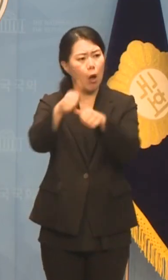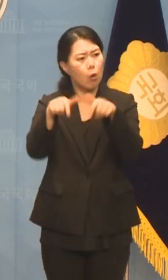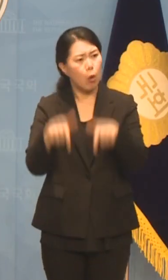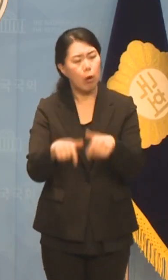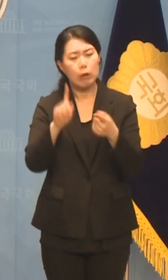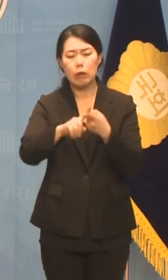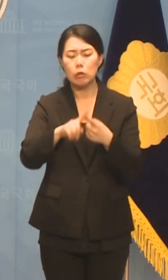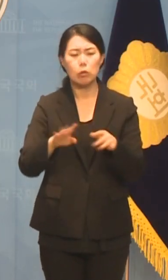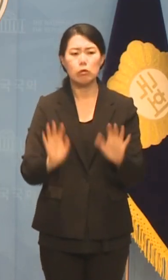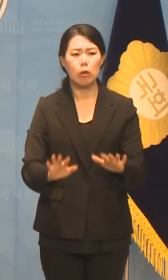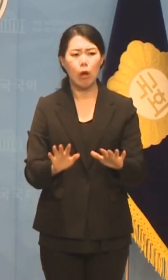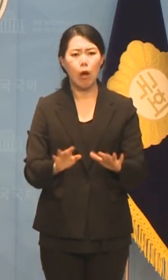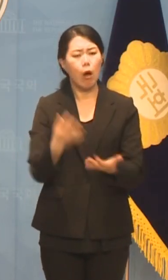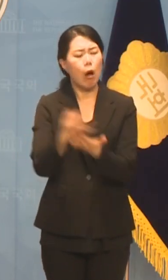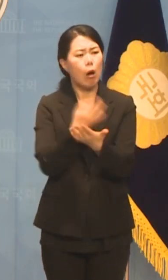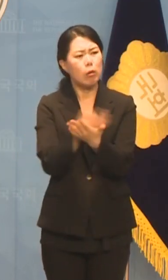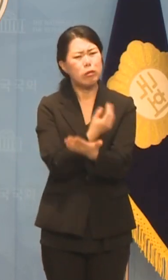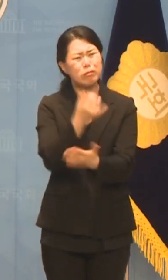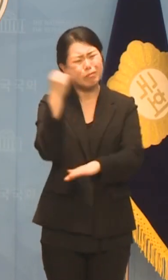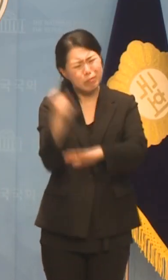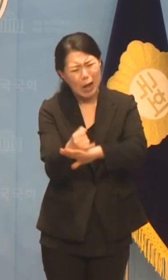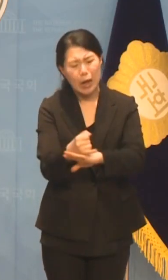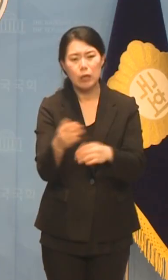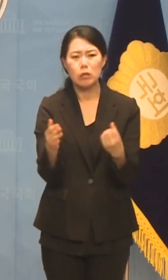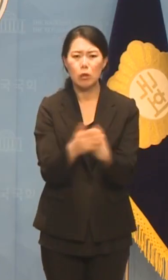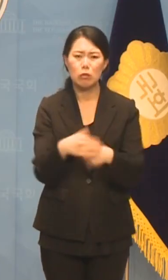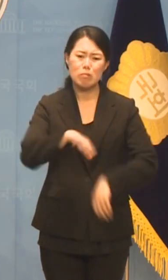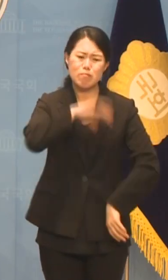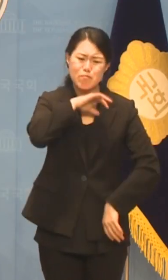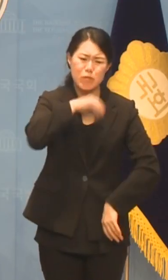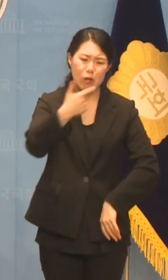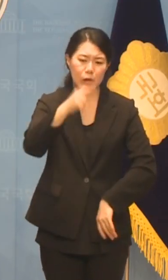이에 대한 반발로 해석할 수 있겠습니다.